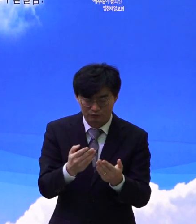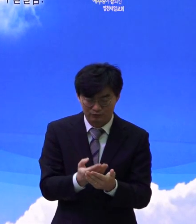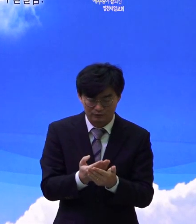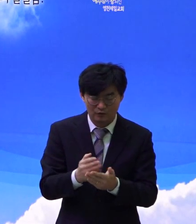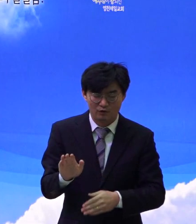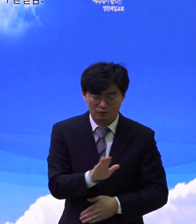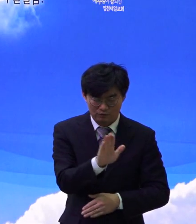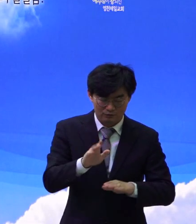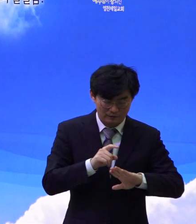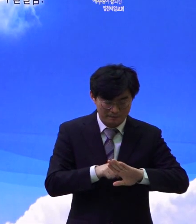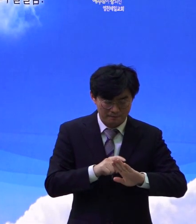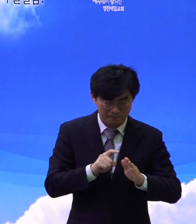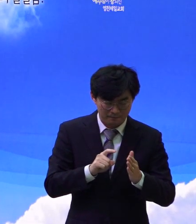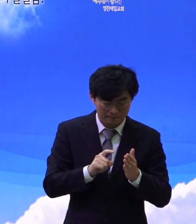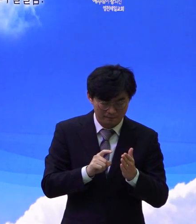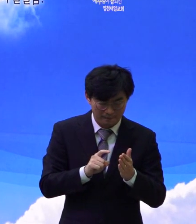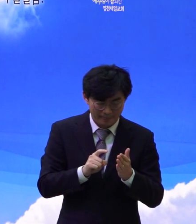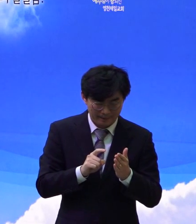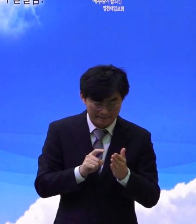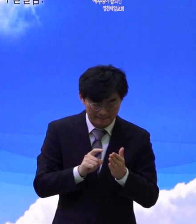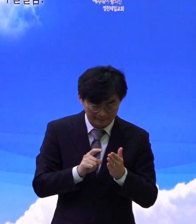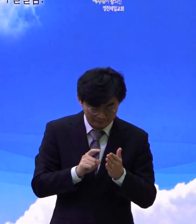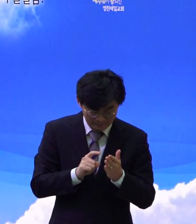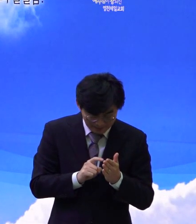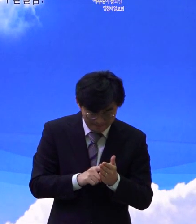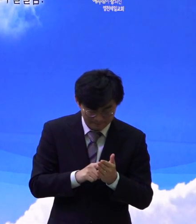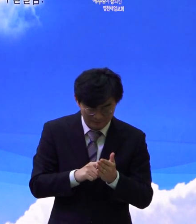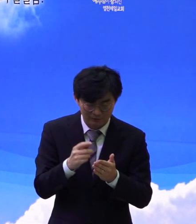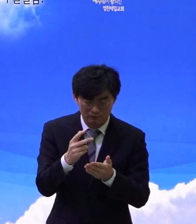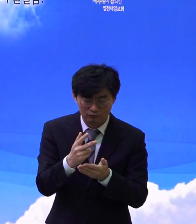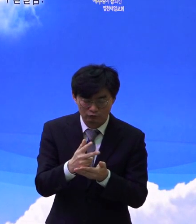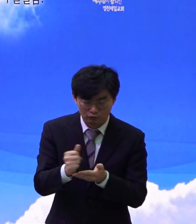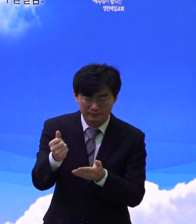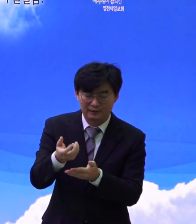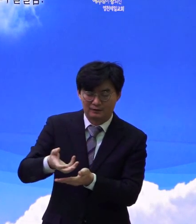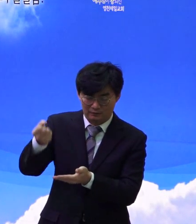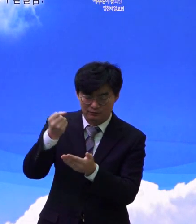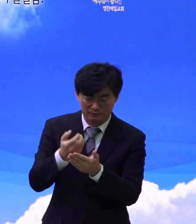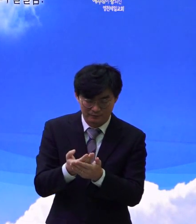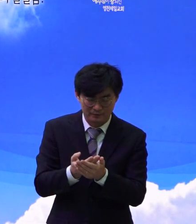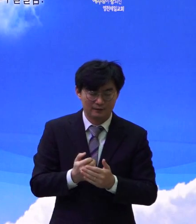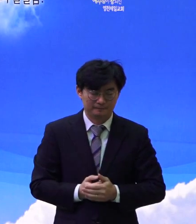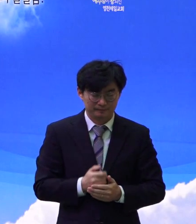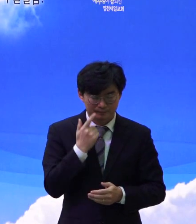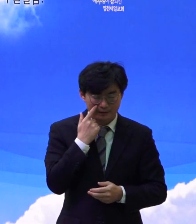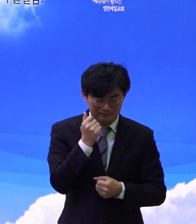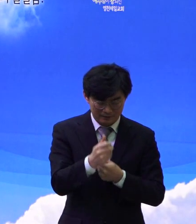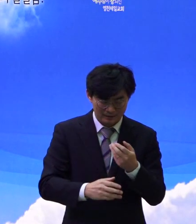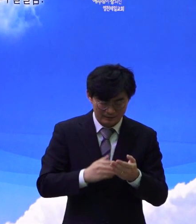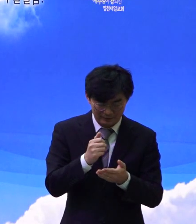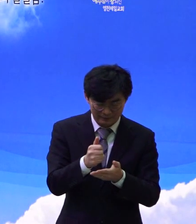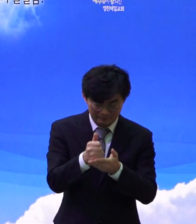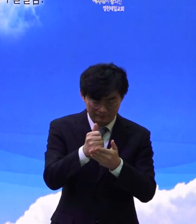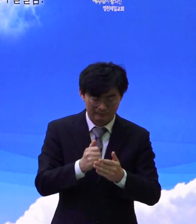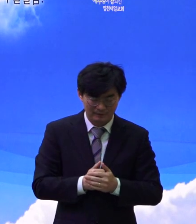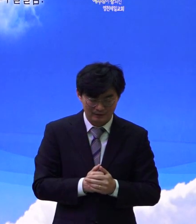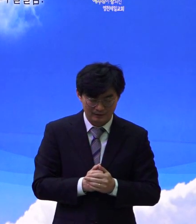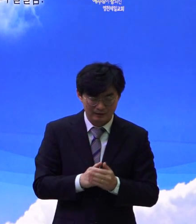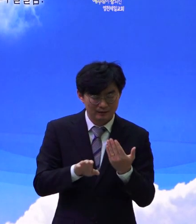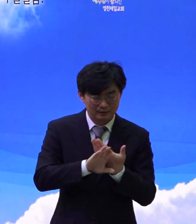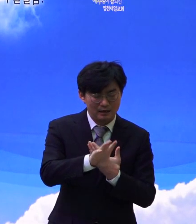깊은 묵상이 주께 연락되게 하옵소서. 하나님 아버지, 설 명절 보내며 타지의